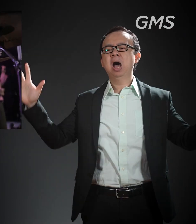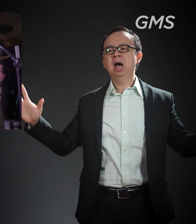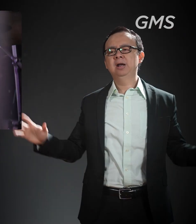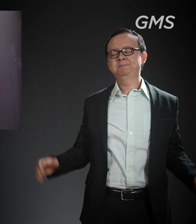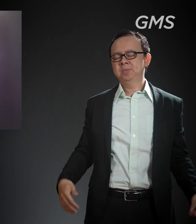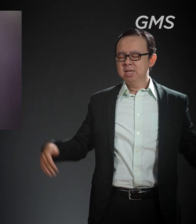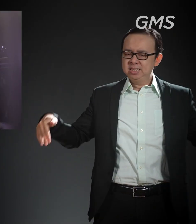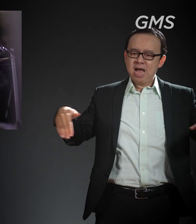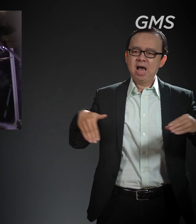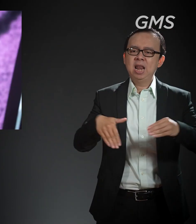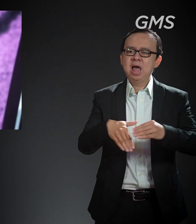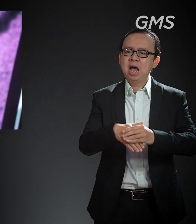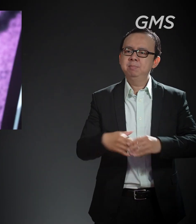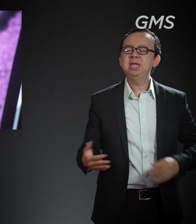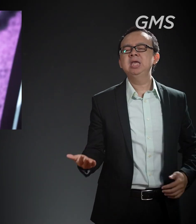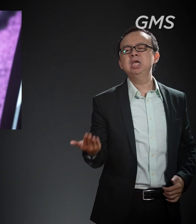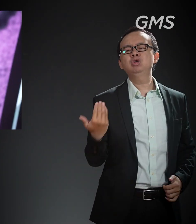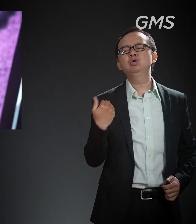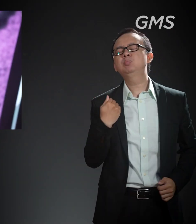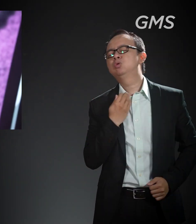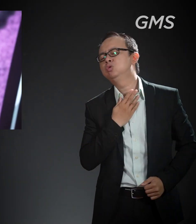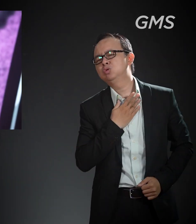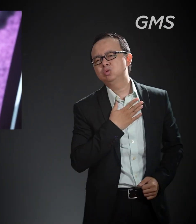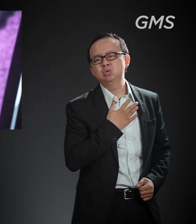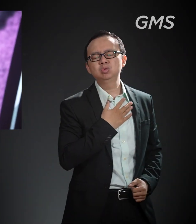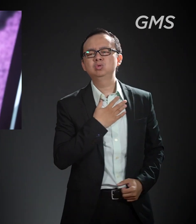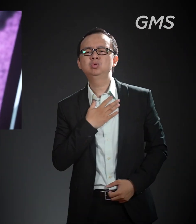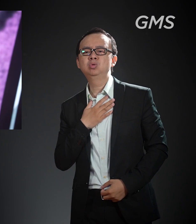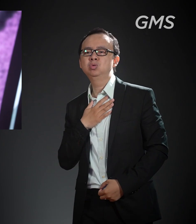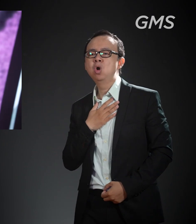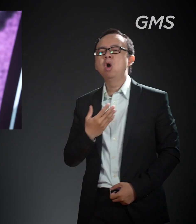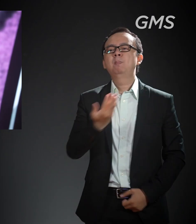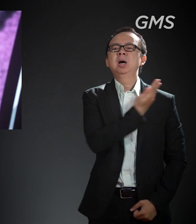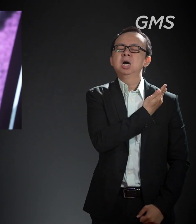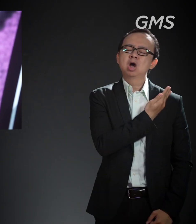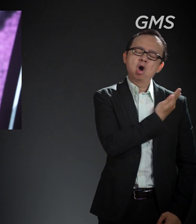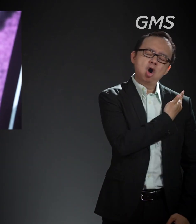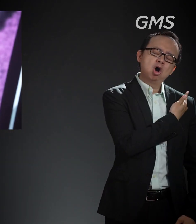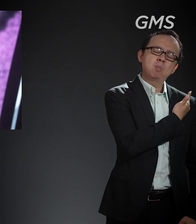terbesar dalam hidupku,